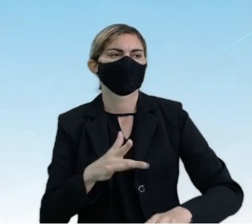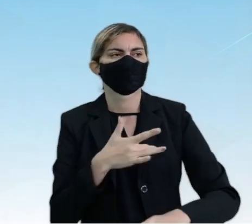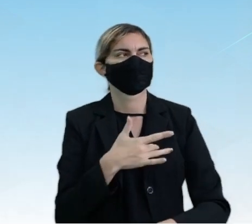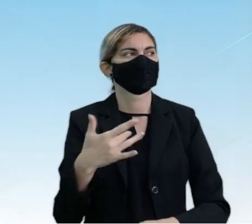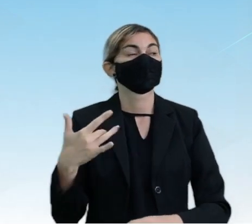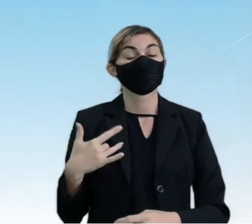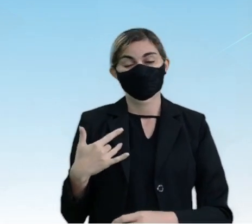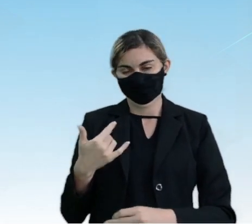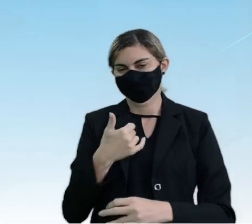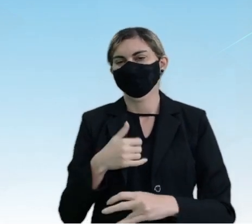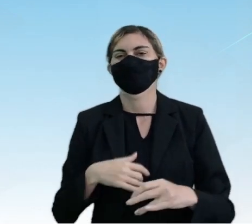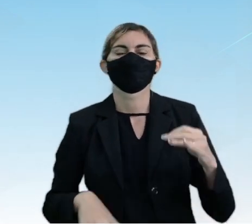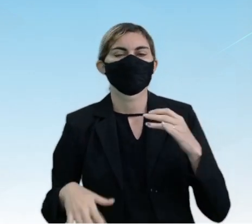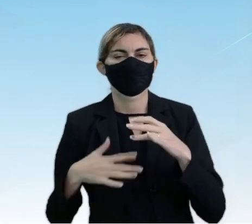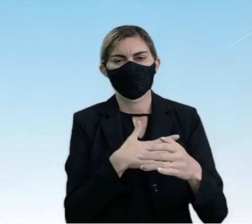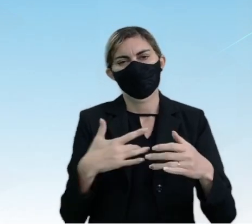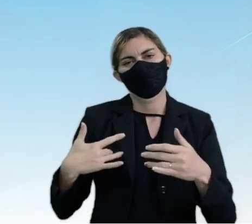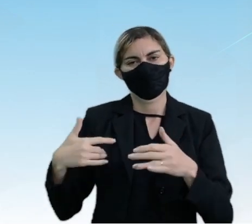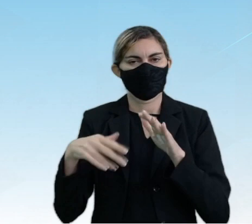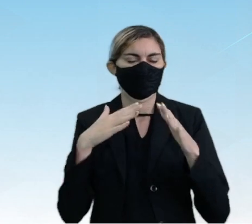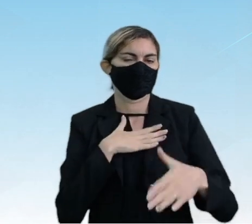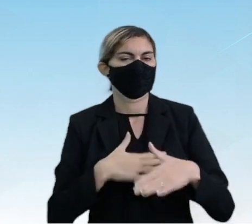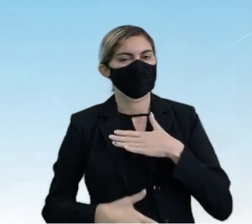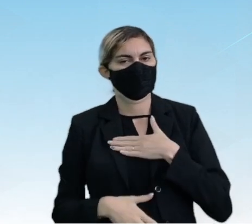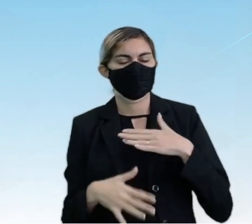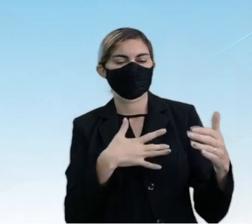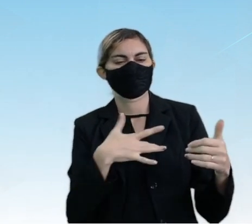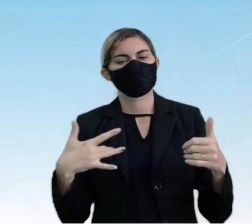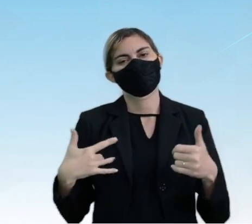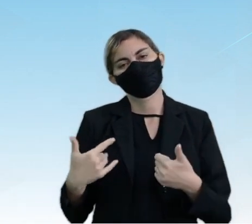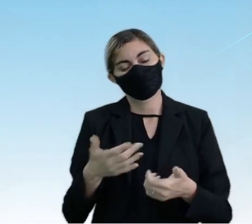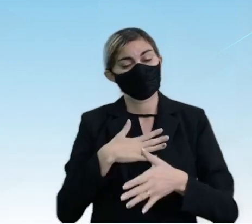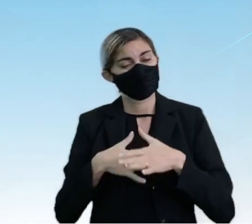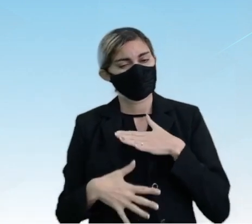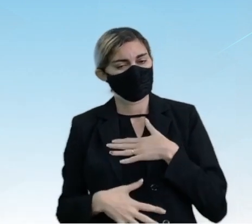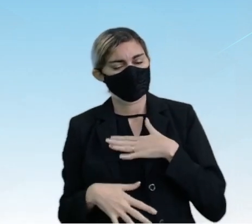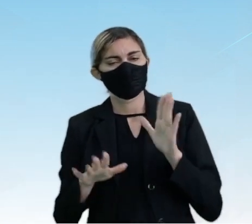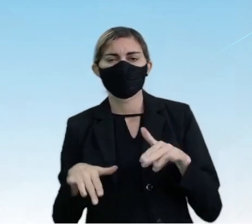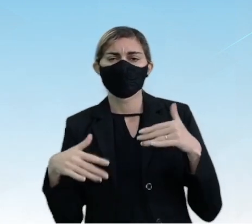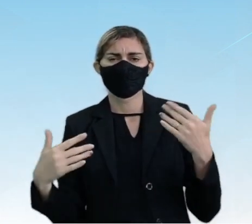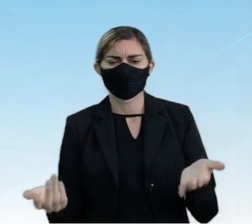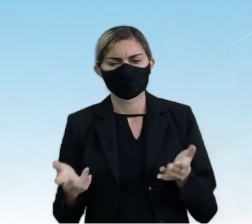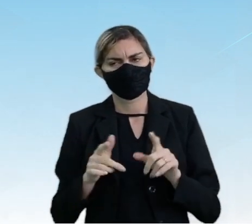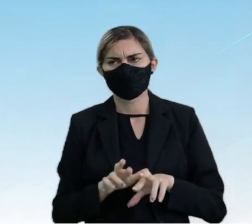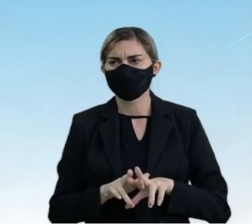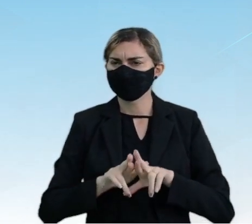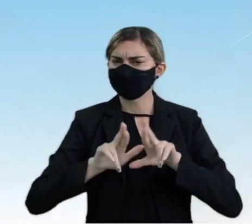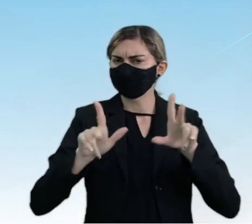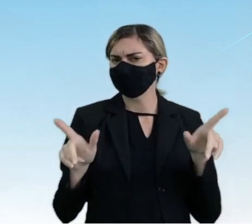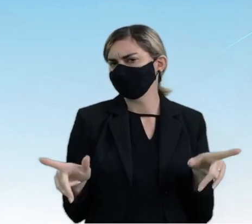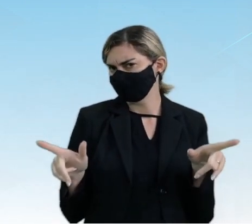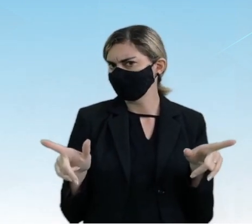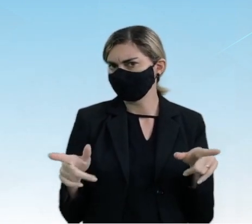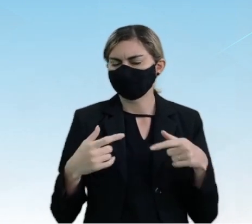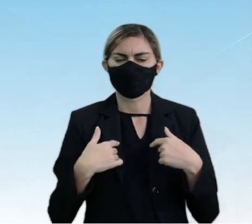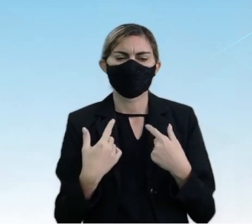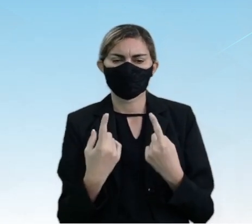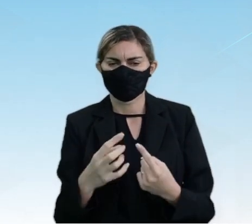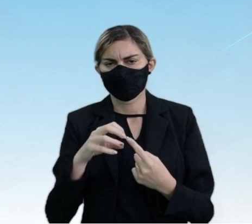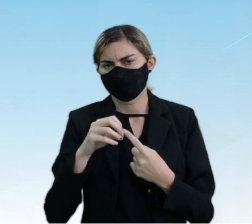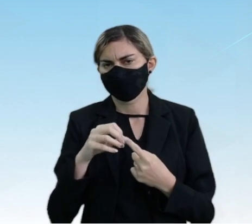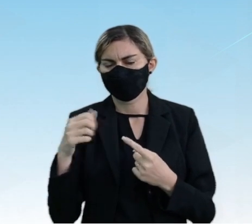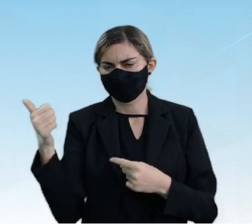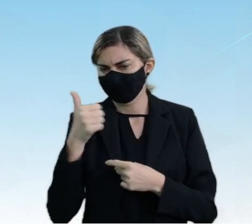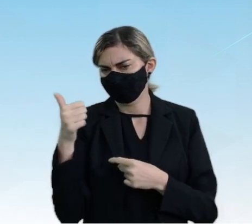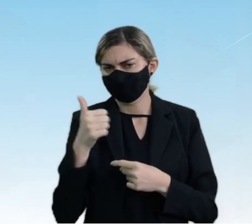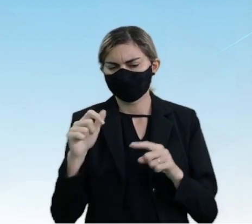saúde, melhorar as condições do próprio corpo, né? Melhorar a saúde do corpo. Então, elas vão para caminhos que são totalmente diferentes, né? Uma que é para ser primeiro